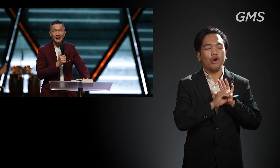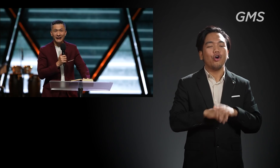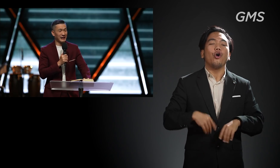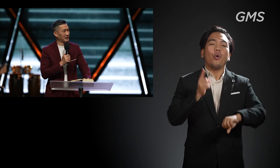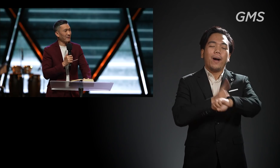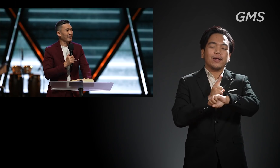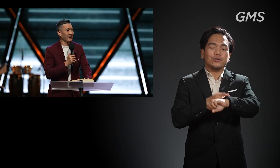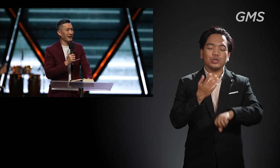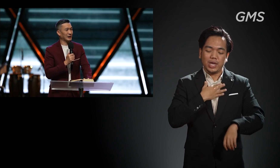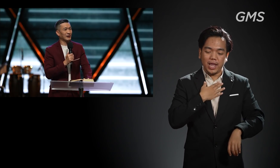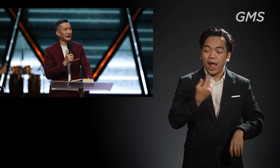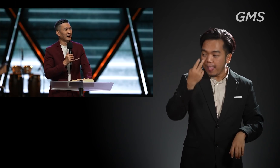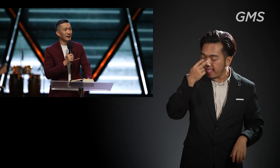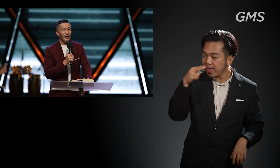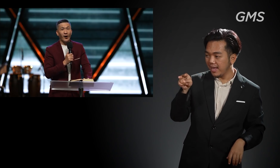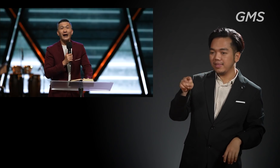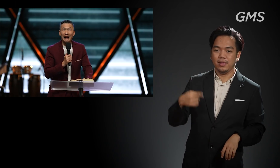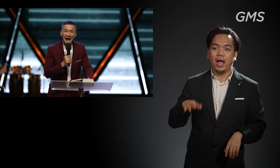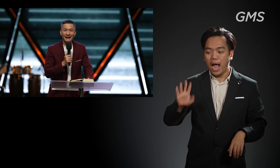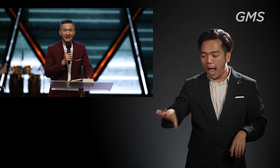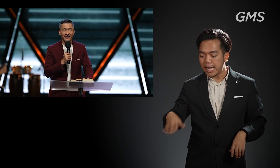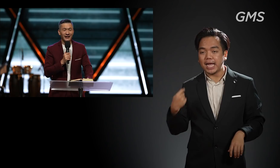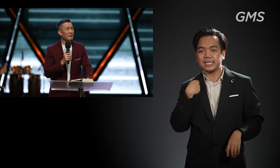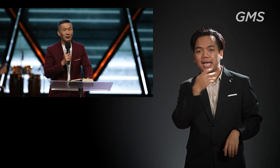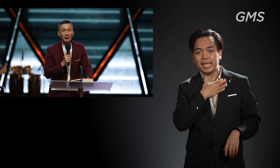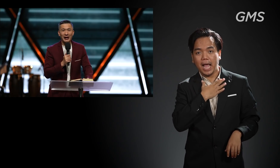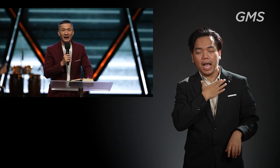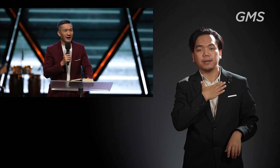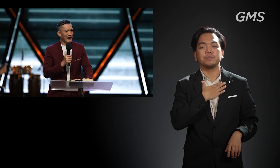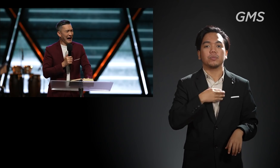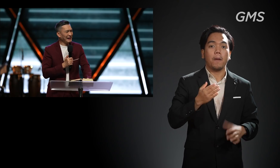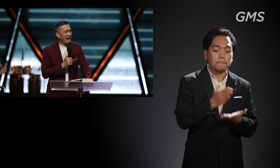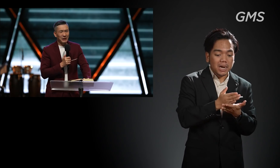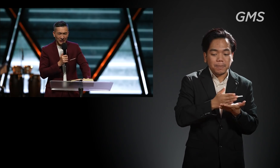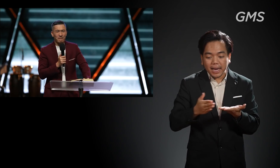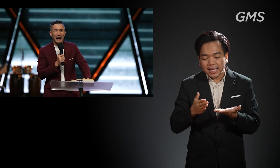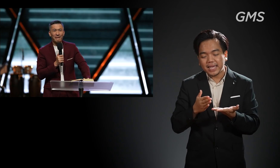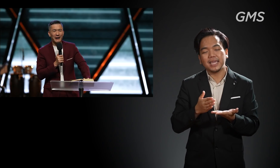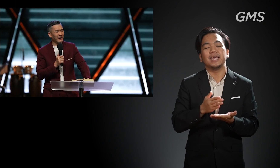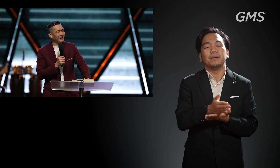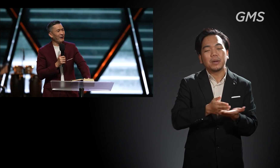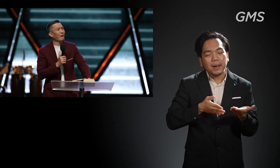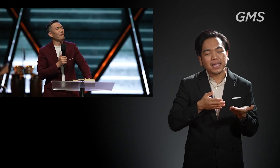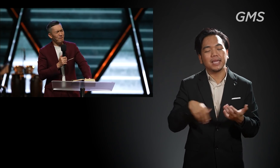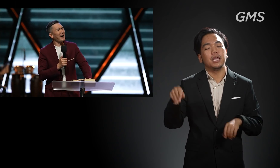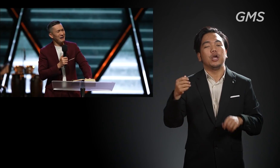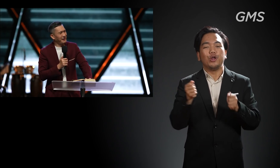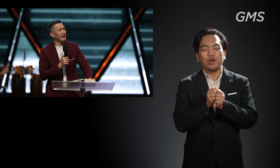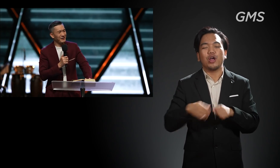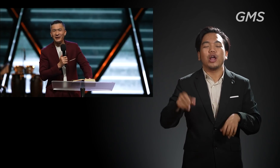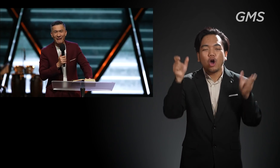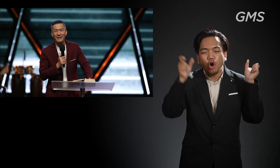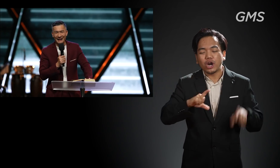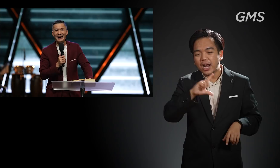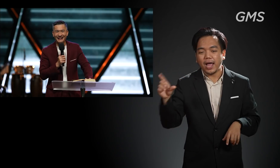yang dia miliki dengan temannya atau dengan orang lain yang membutuhkan. Hati kami itu terbahak-bahak berkata,